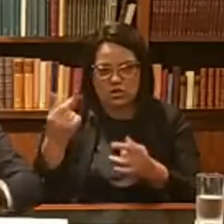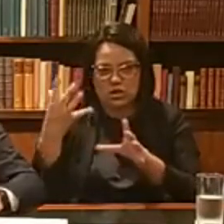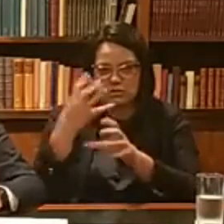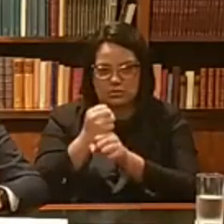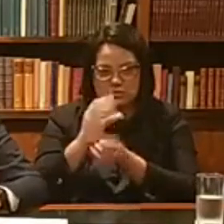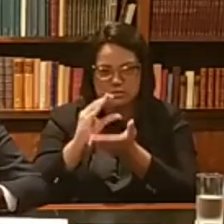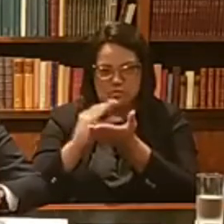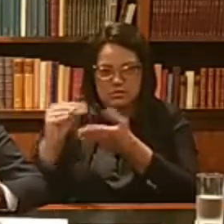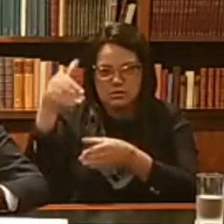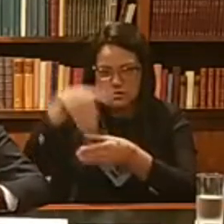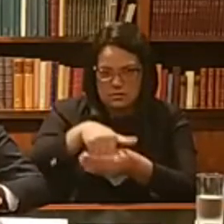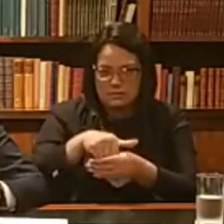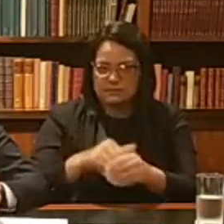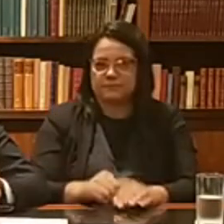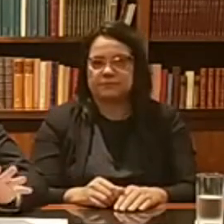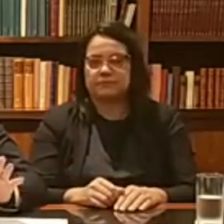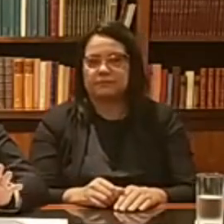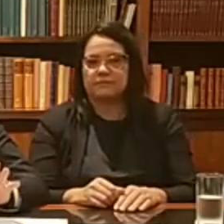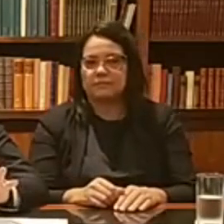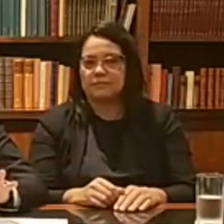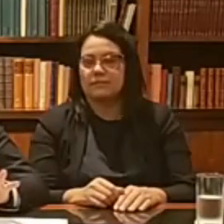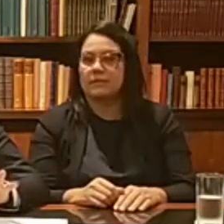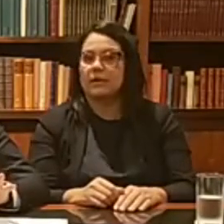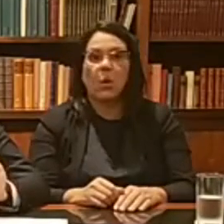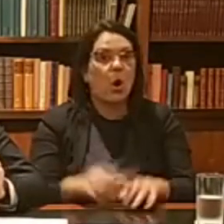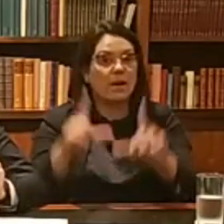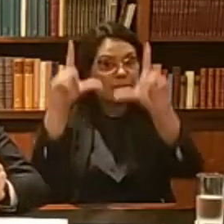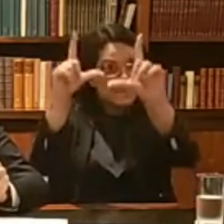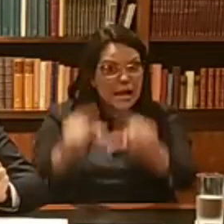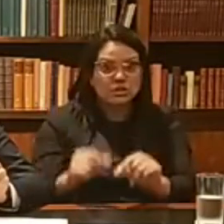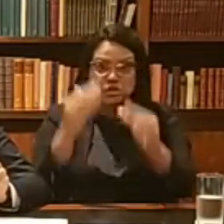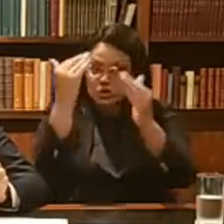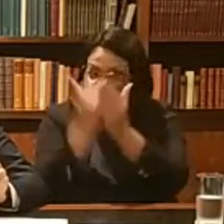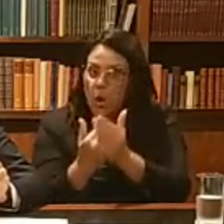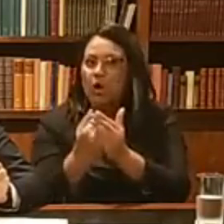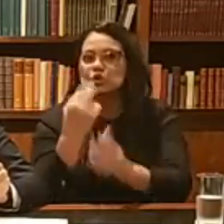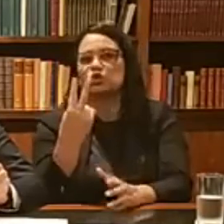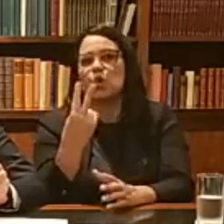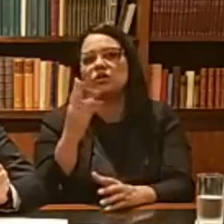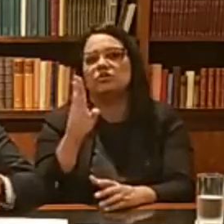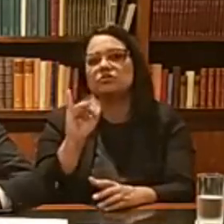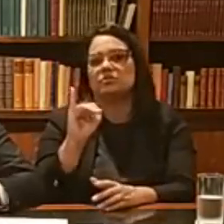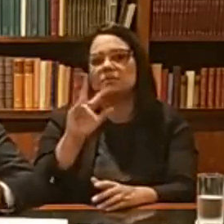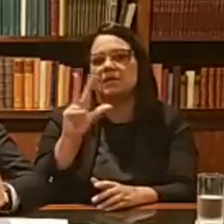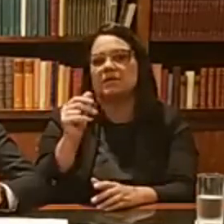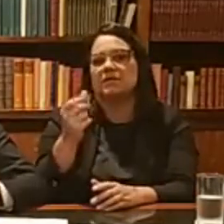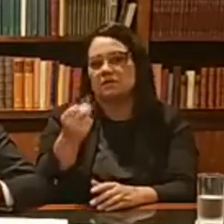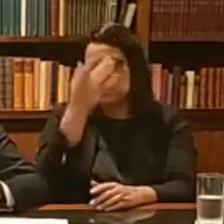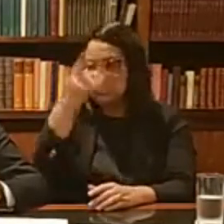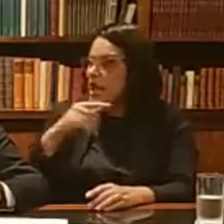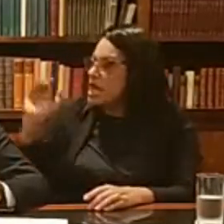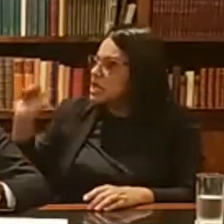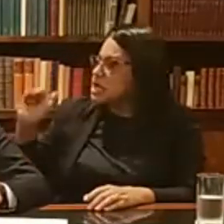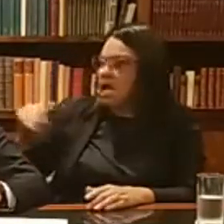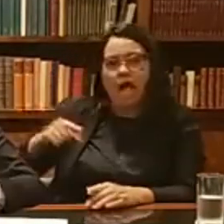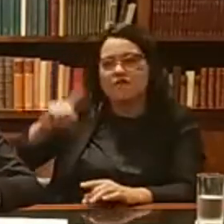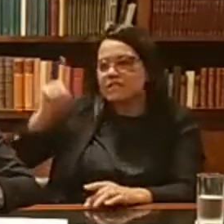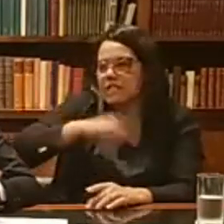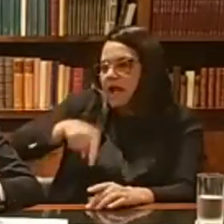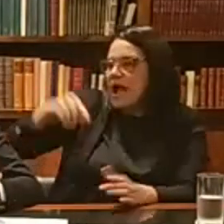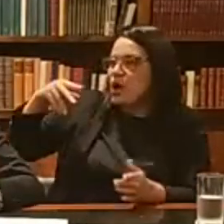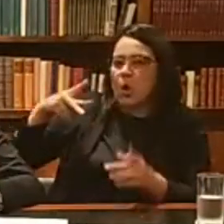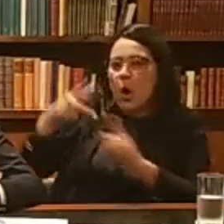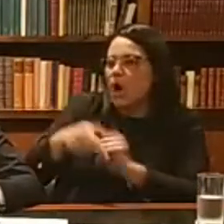agora baixou para 2 bilhões. E o pessoal fica o tempo todo para eu vetar. Tá?